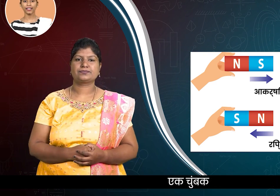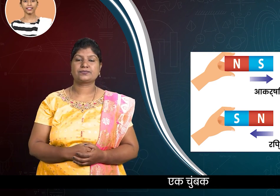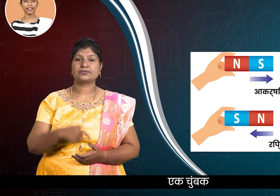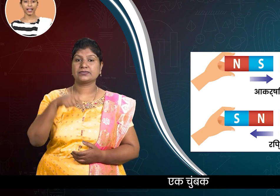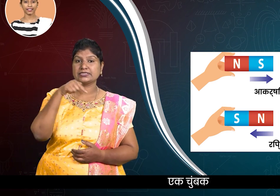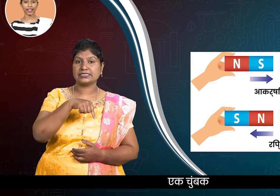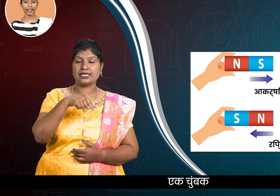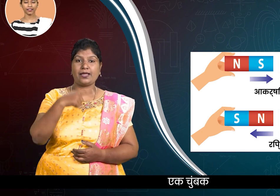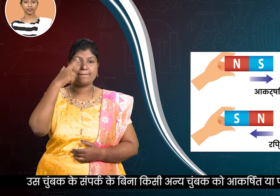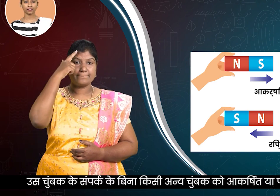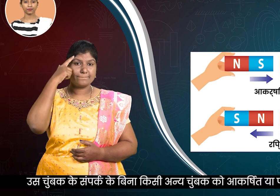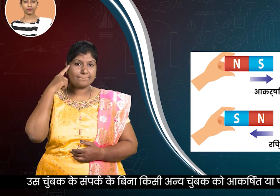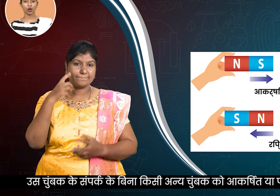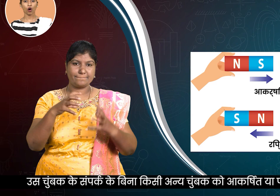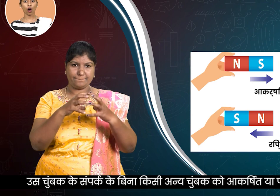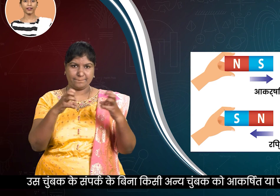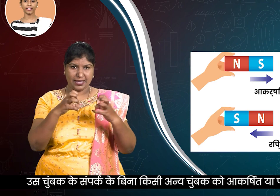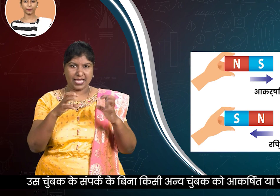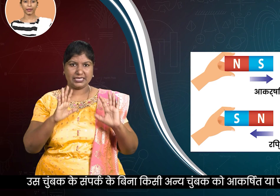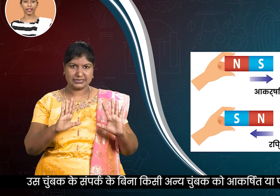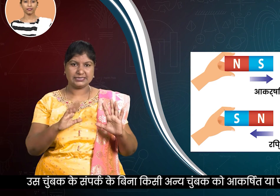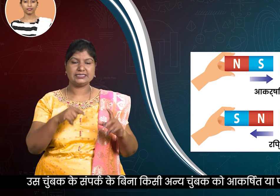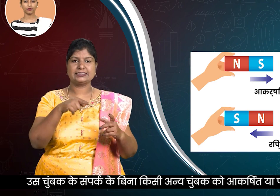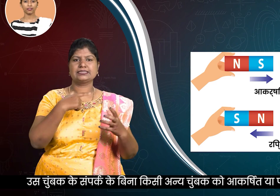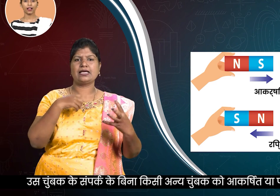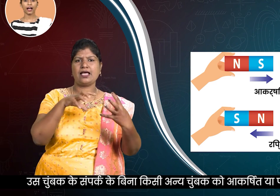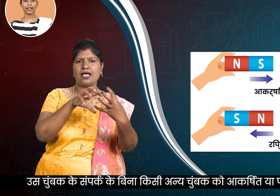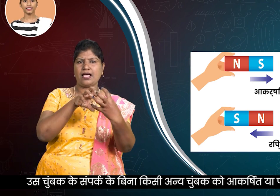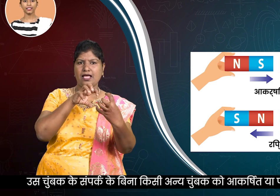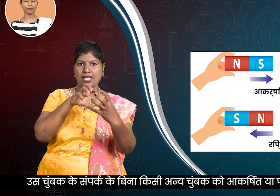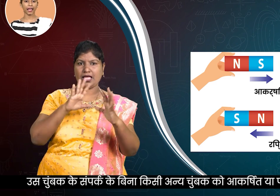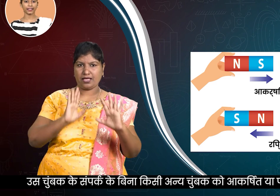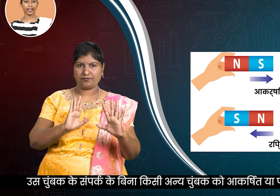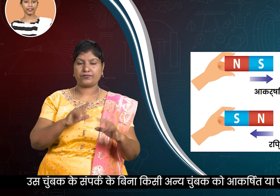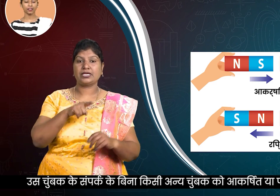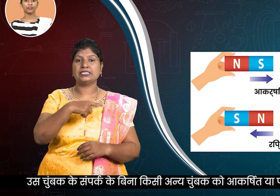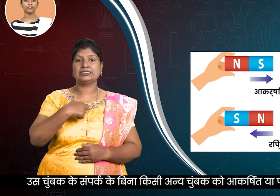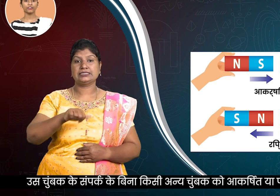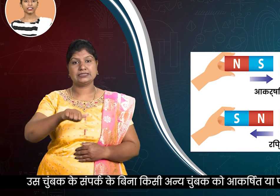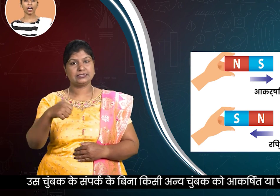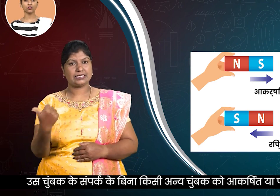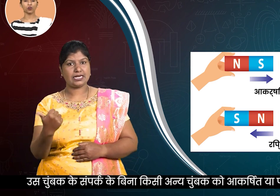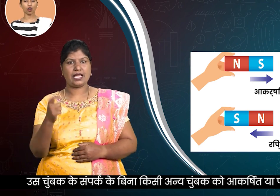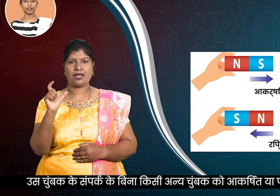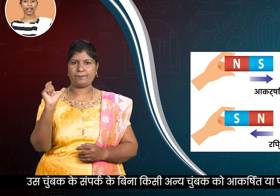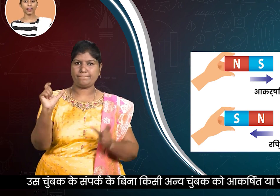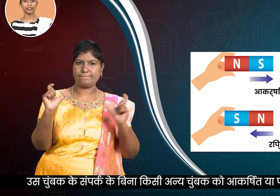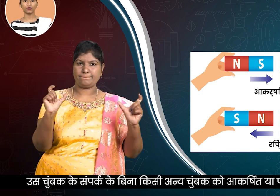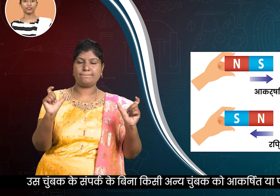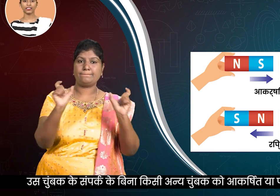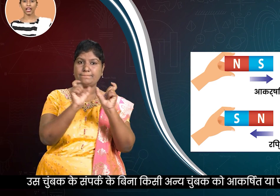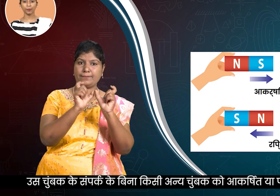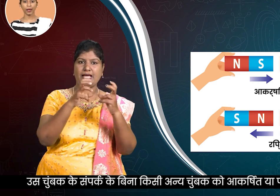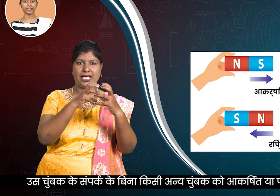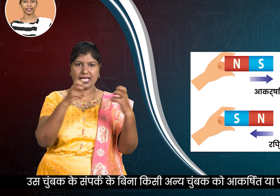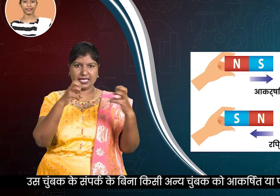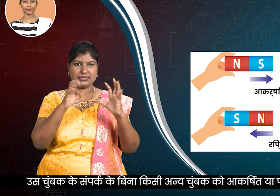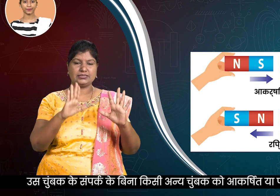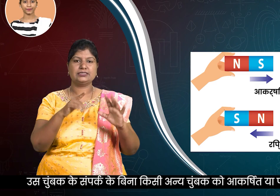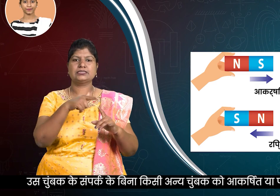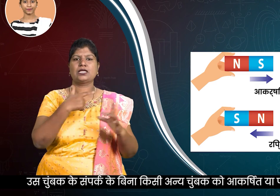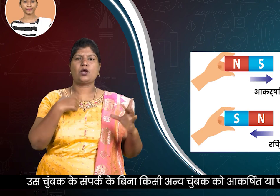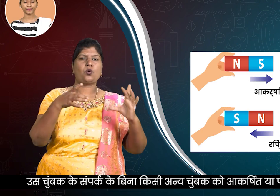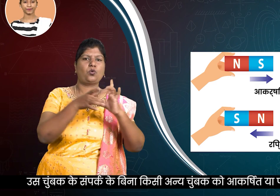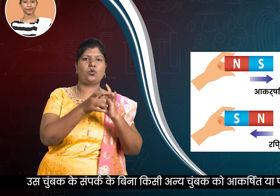एक चुंबक किसी अन्य चुंबक के संपर्क के बिना उसे आकर्षित कर सकता है या पीछे हटा सकता है।